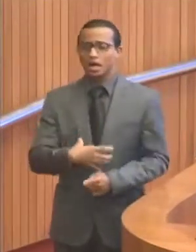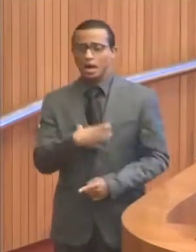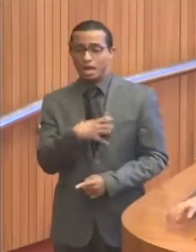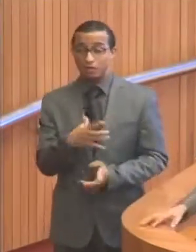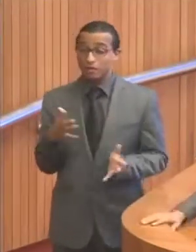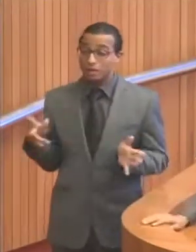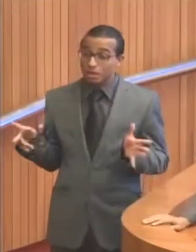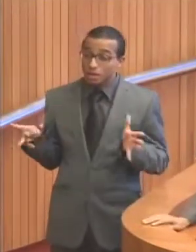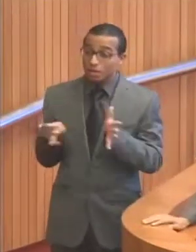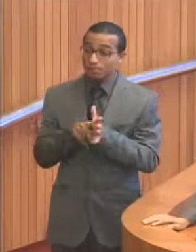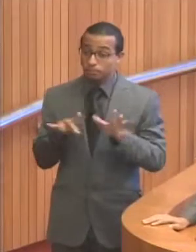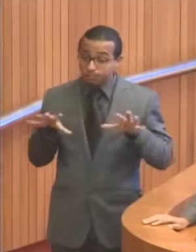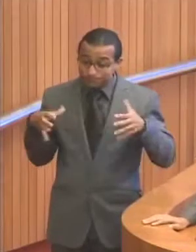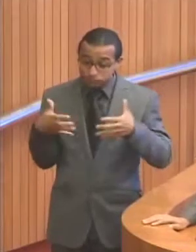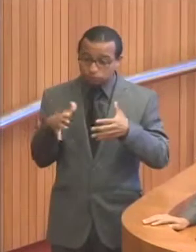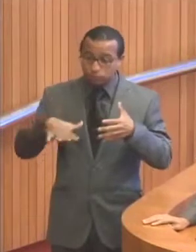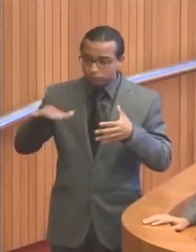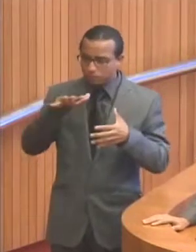grande,